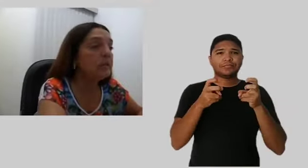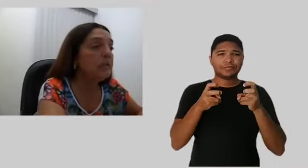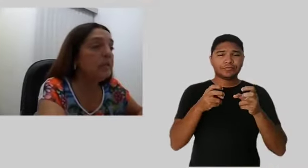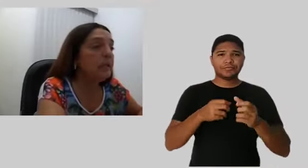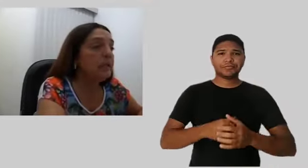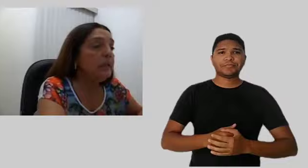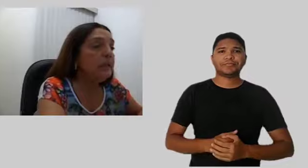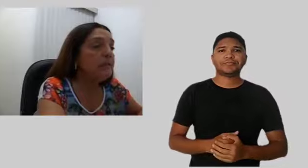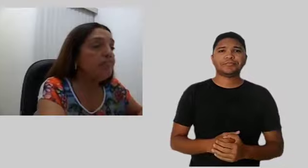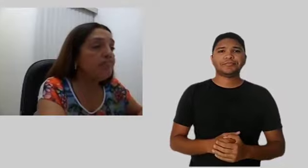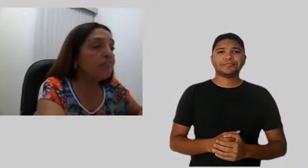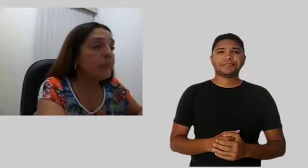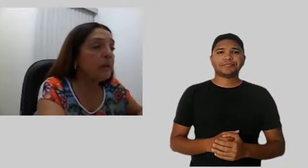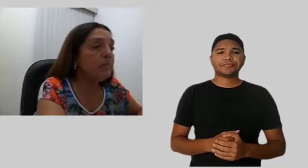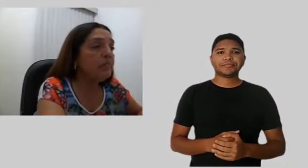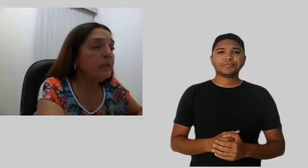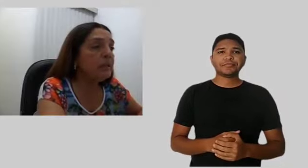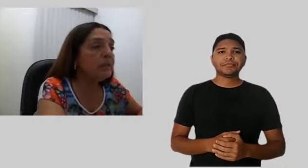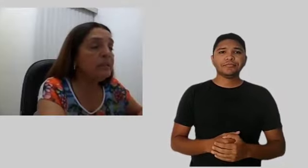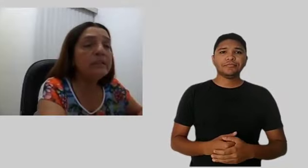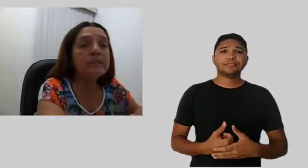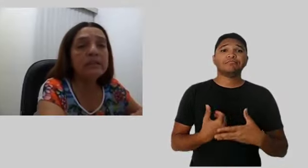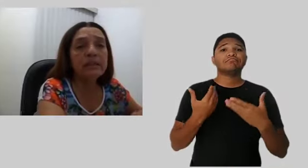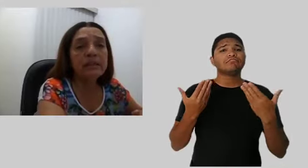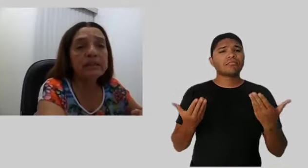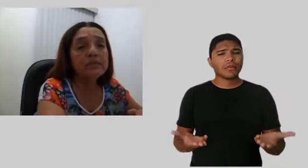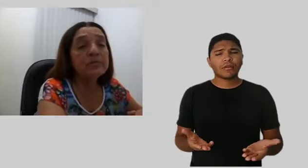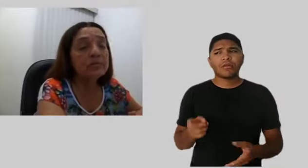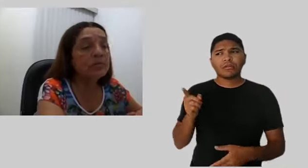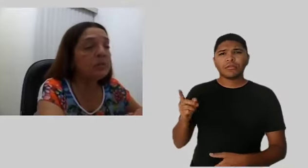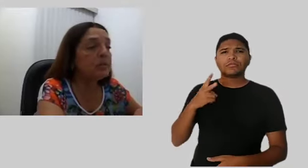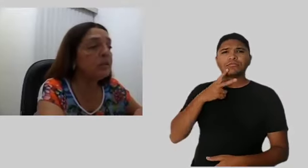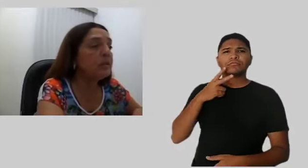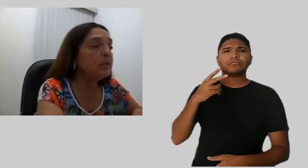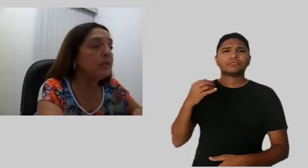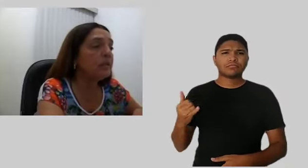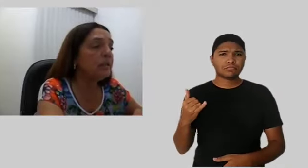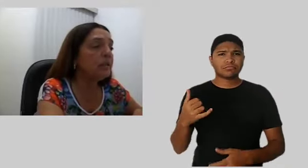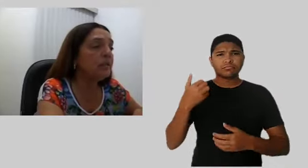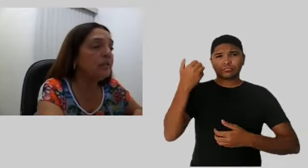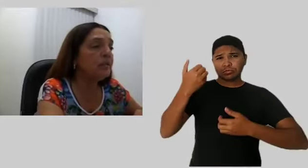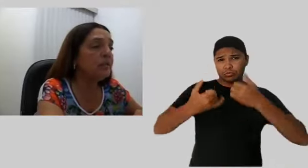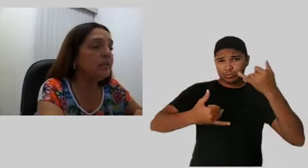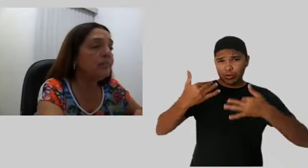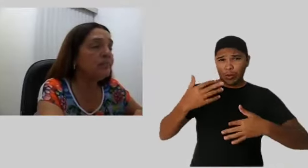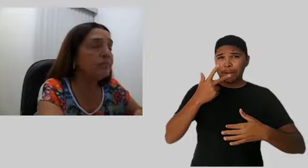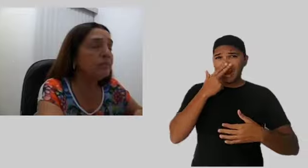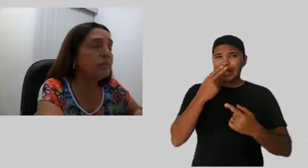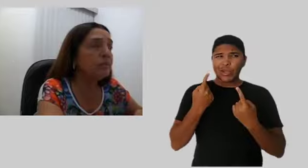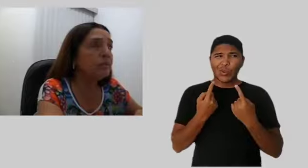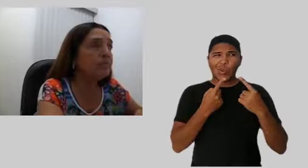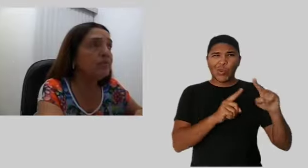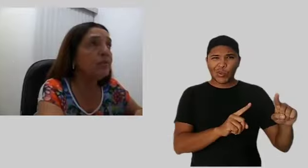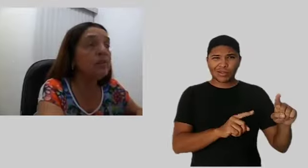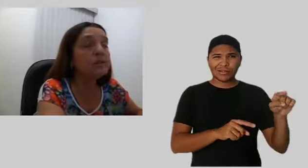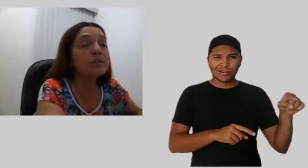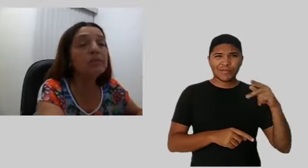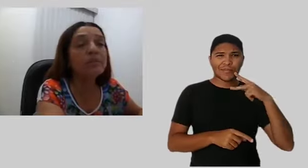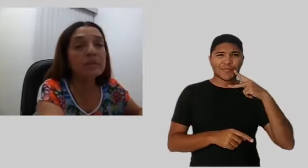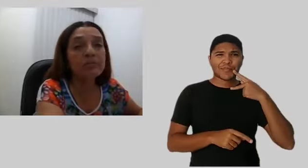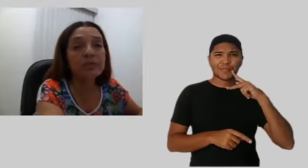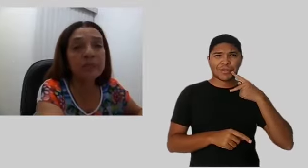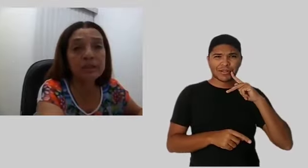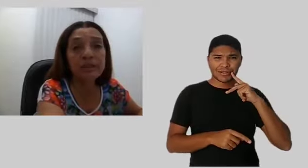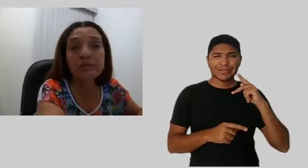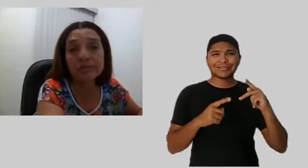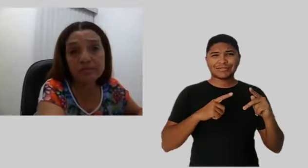o mundo. E uma das grandes discussões, né, que Vygotsky